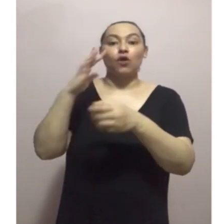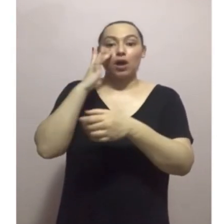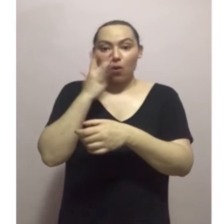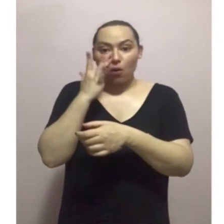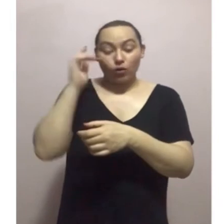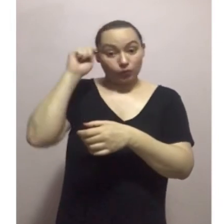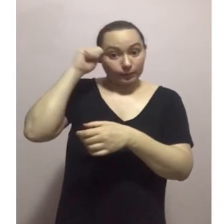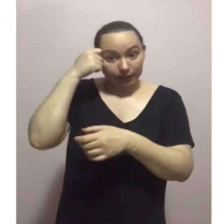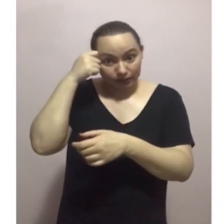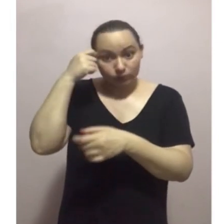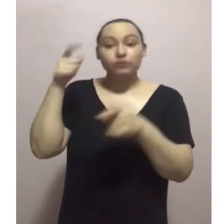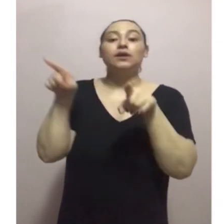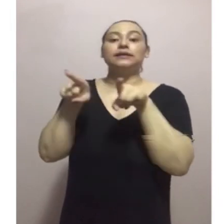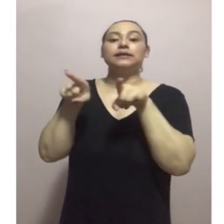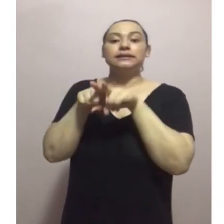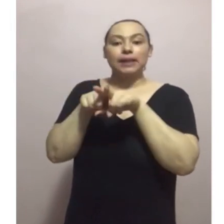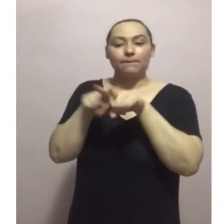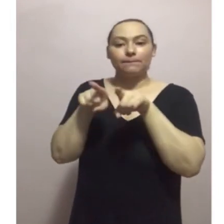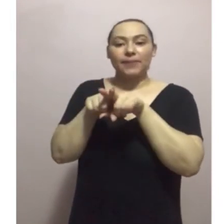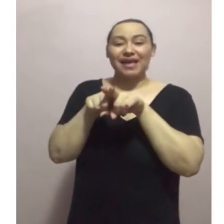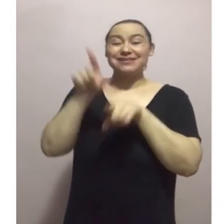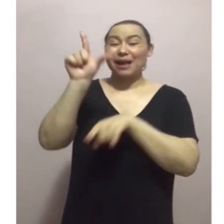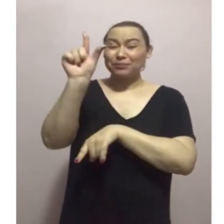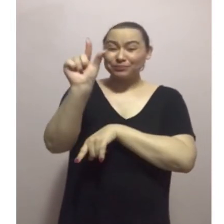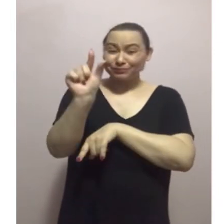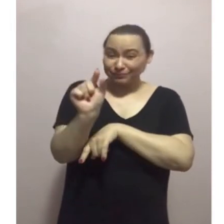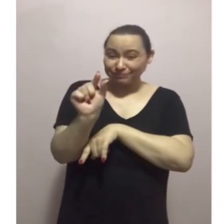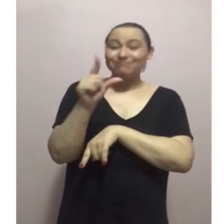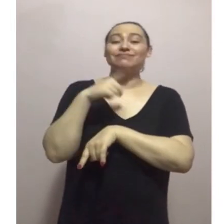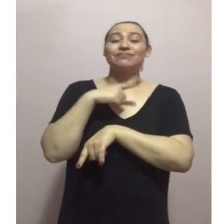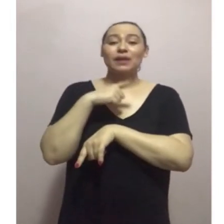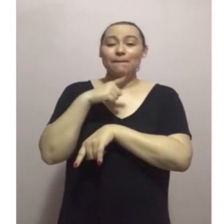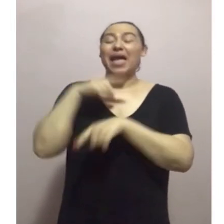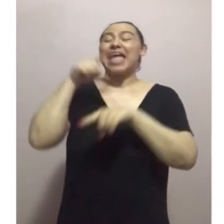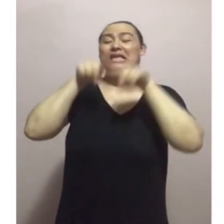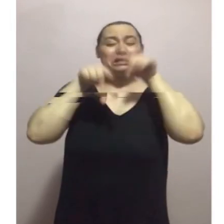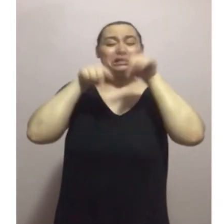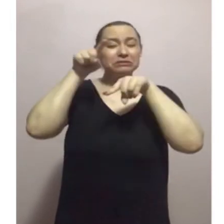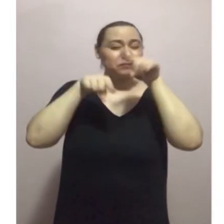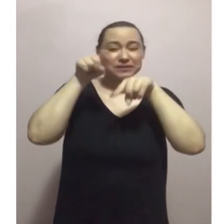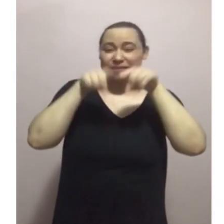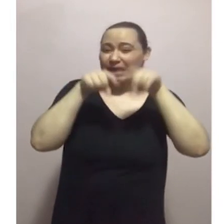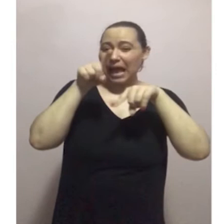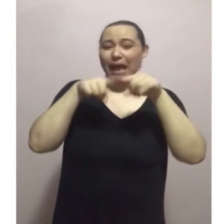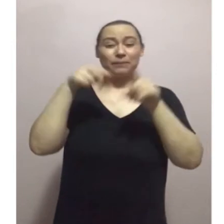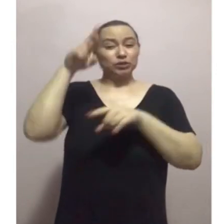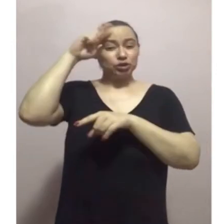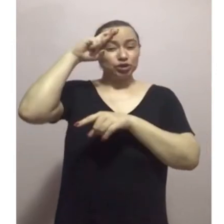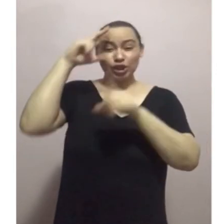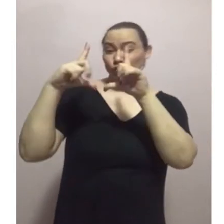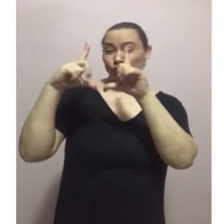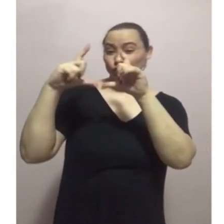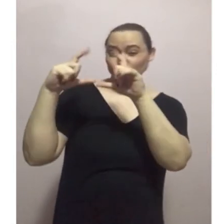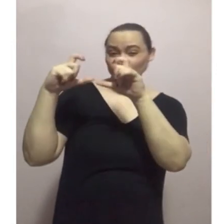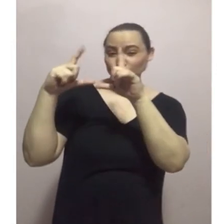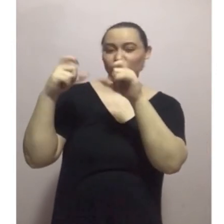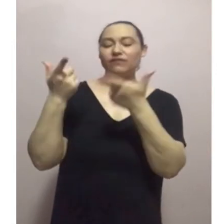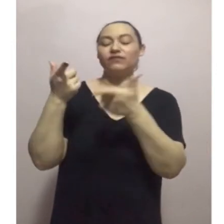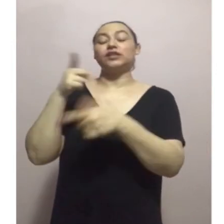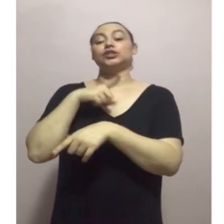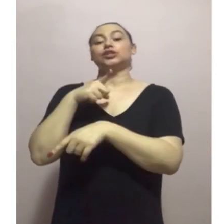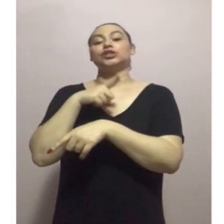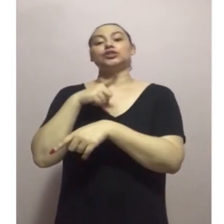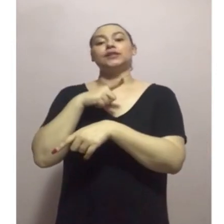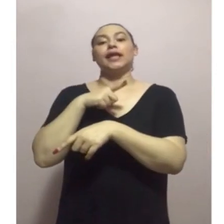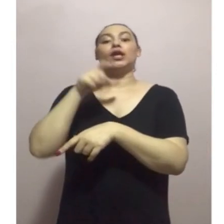esses espetáculos são de baixo orçamento para o nível de produção que a gente tem. Em termos de equipamento, de diretores de fotografia, né? A gente